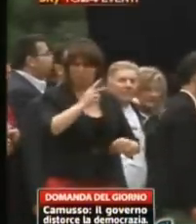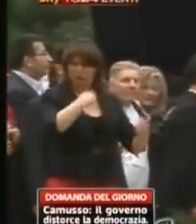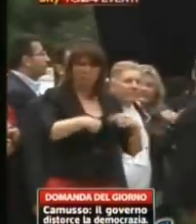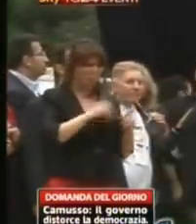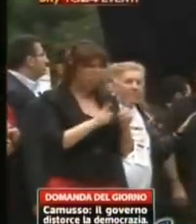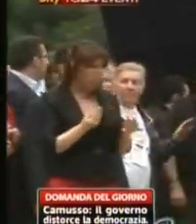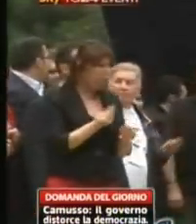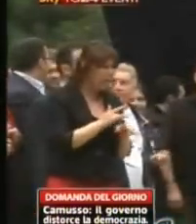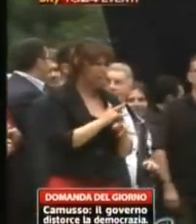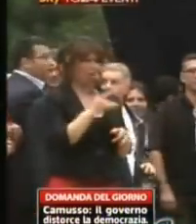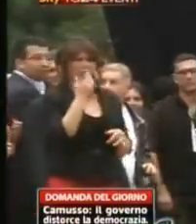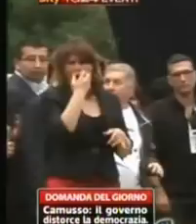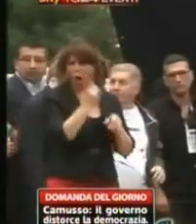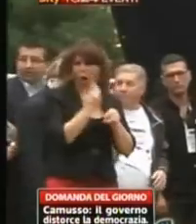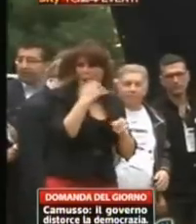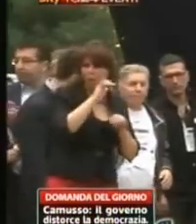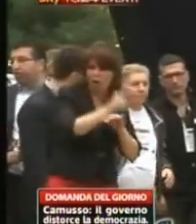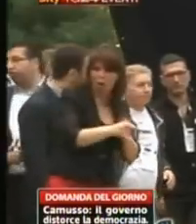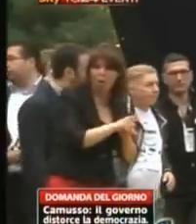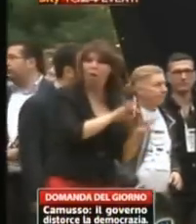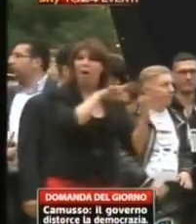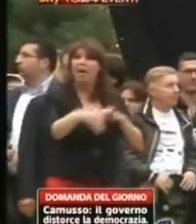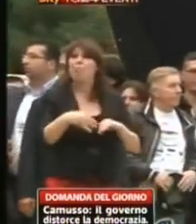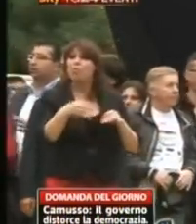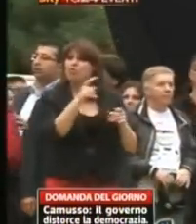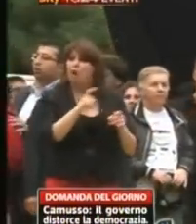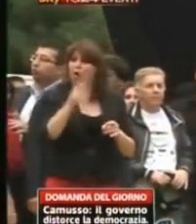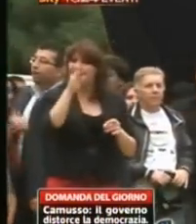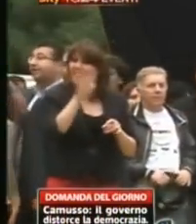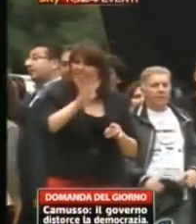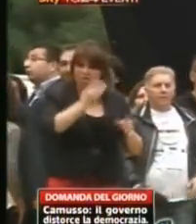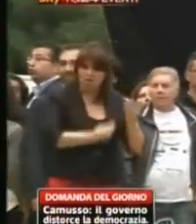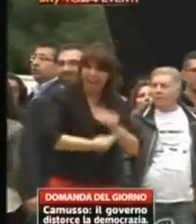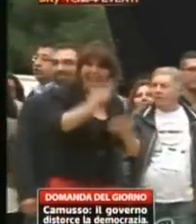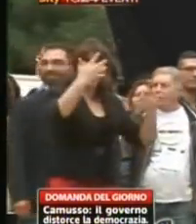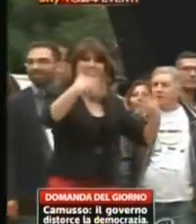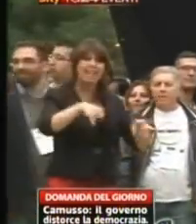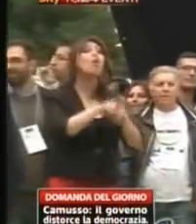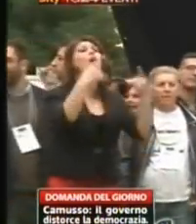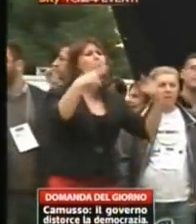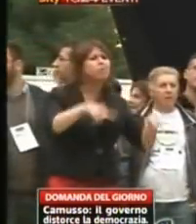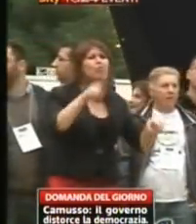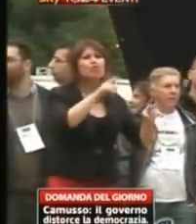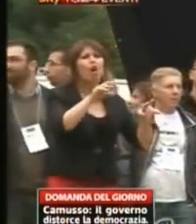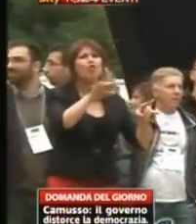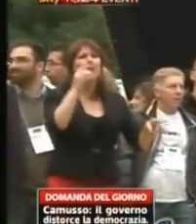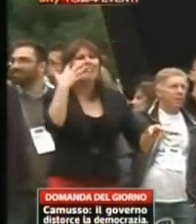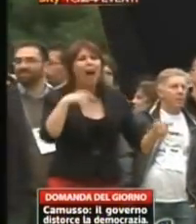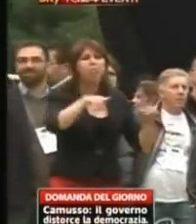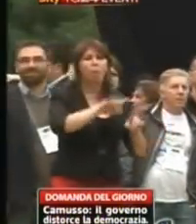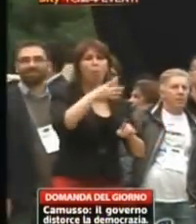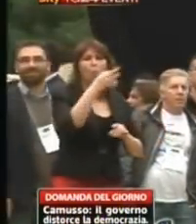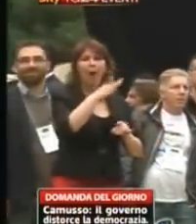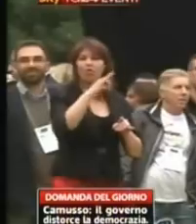butti in politica, fai il comico. È nato il giorno di San Francesco. E l'abbiamo scelto apposta quel giorno lì, il 4 di